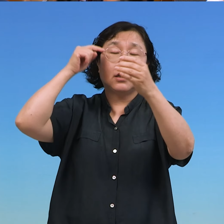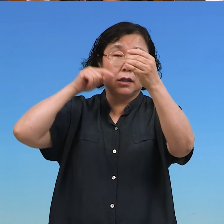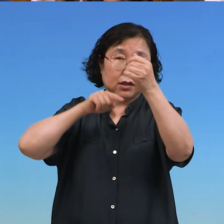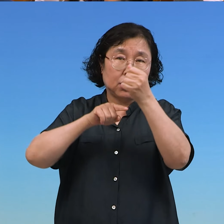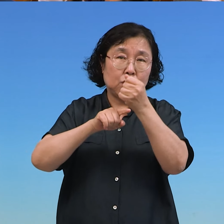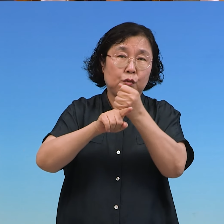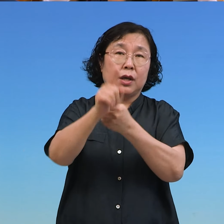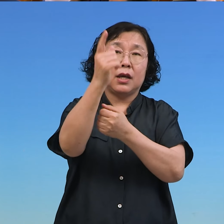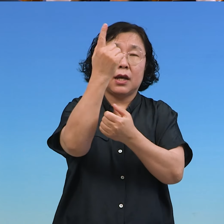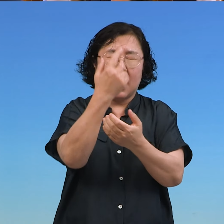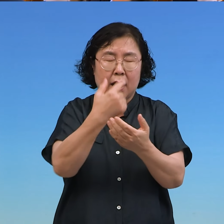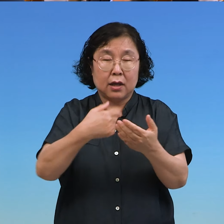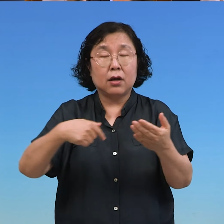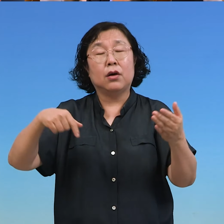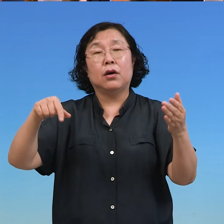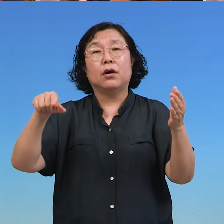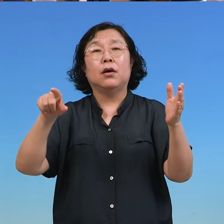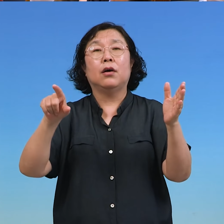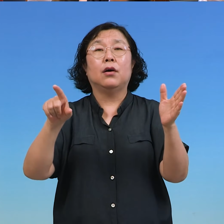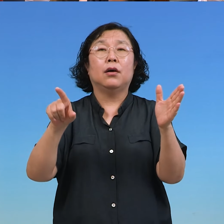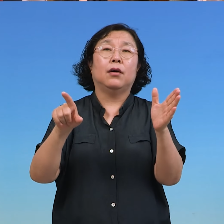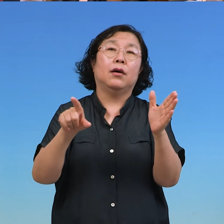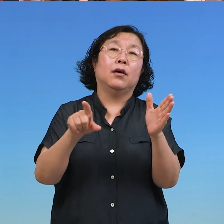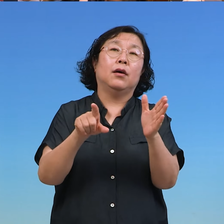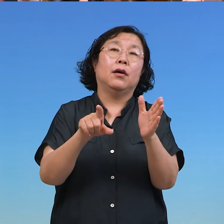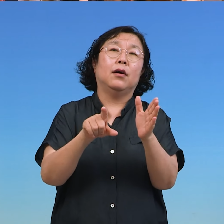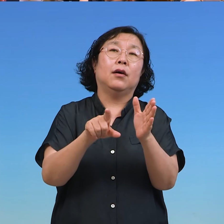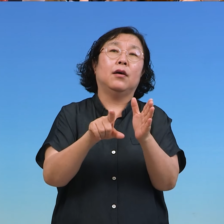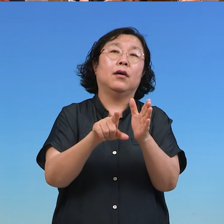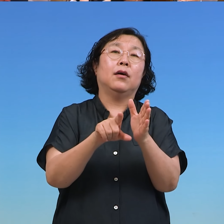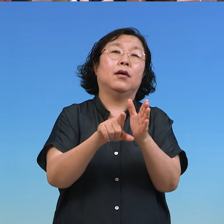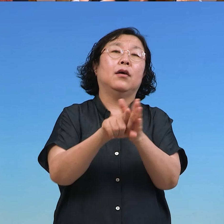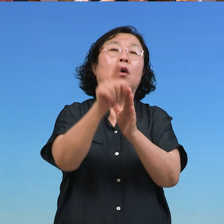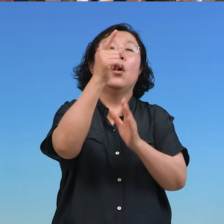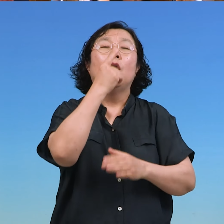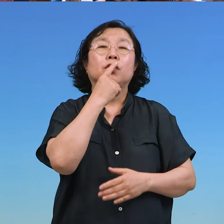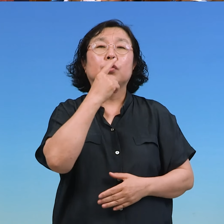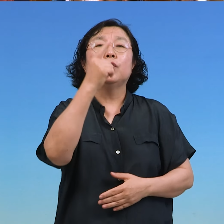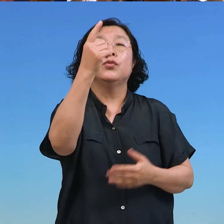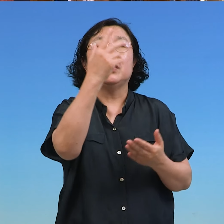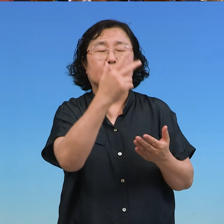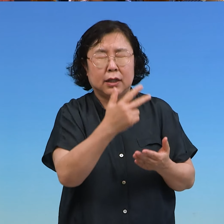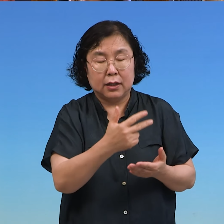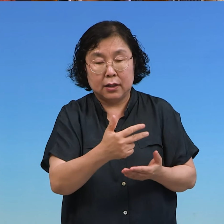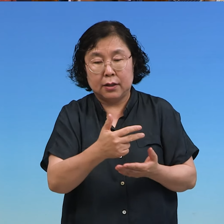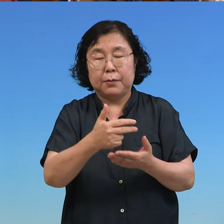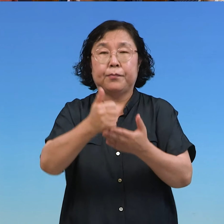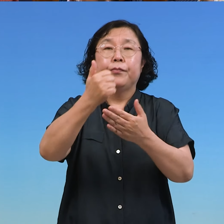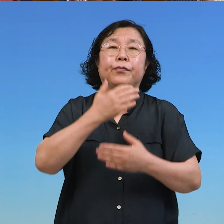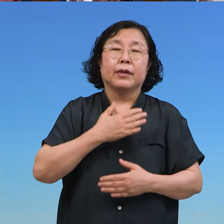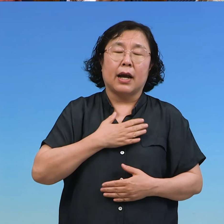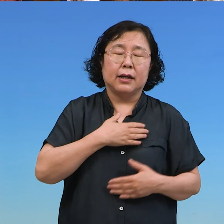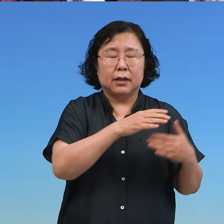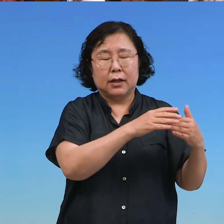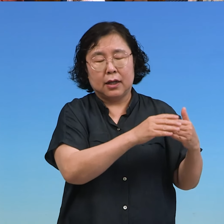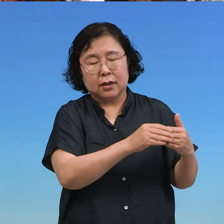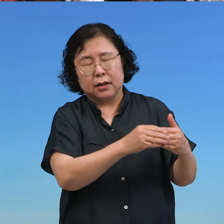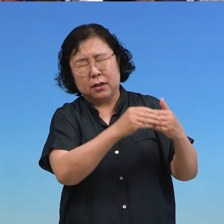오 주님 나를 이끄소서 오 주님